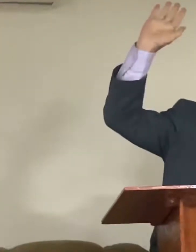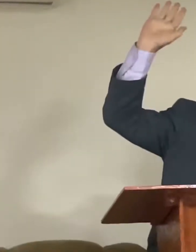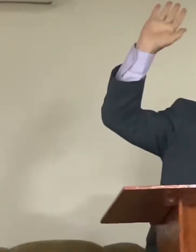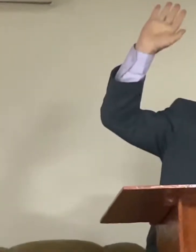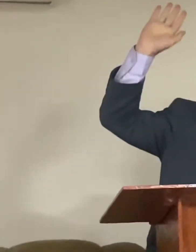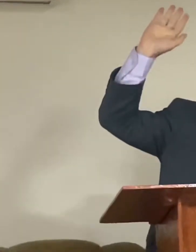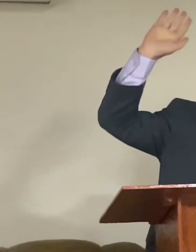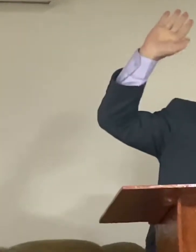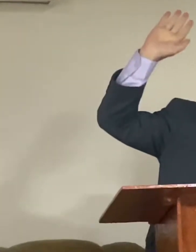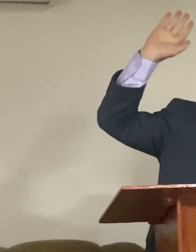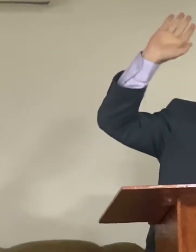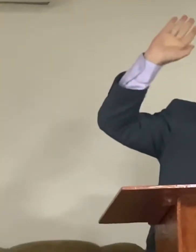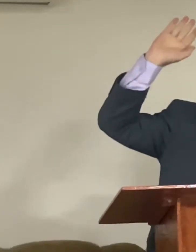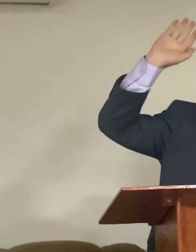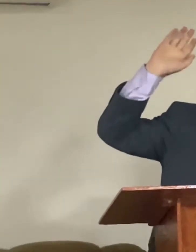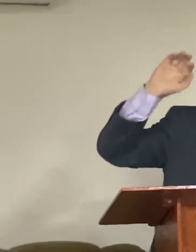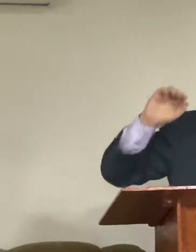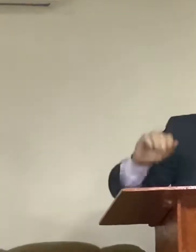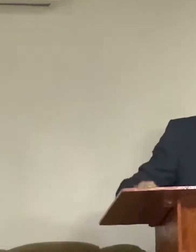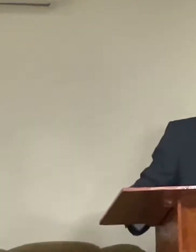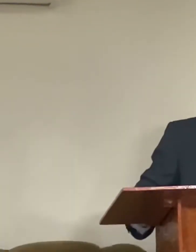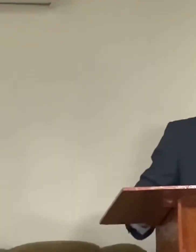ձերքով։